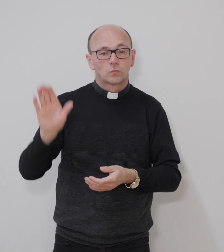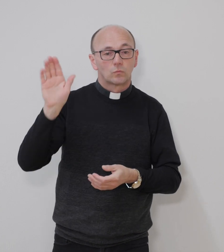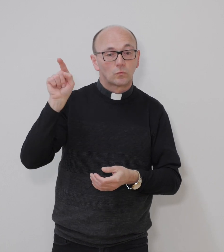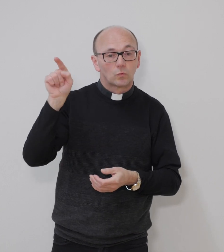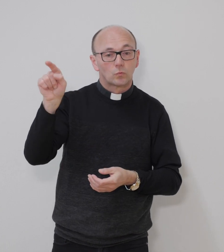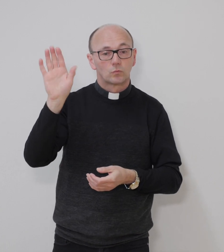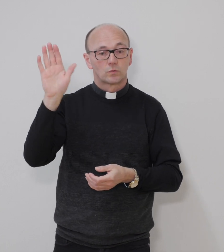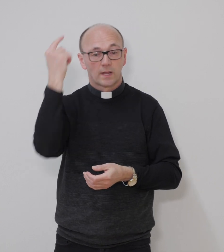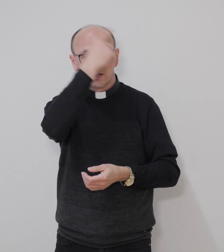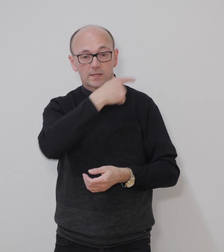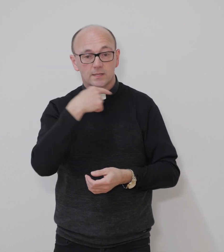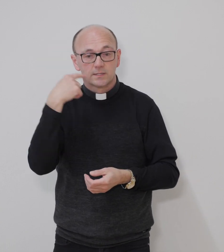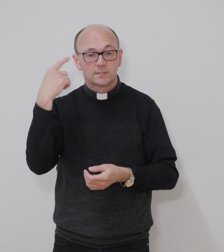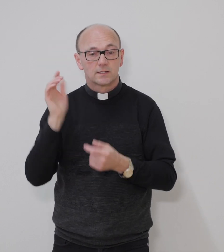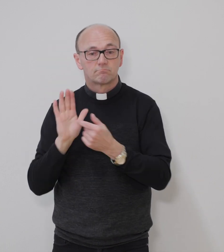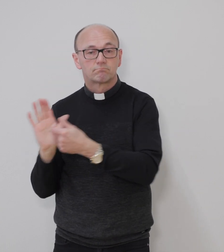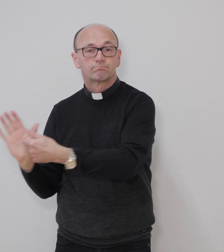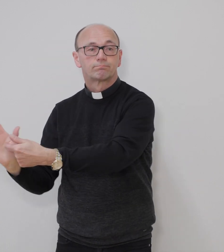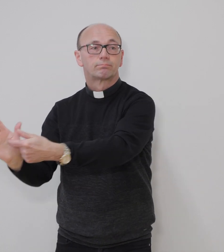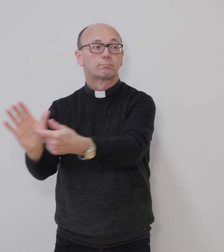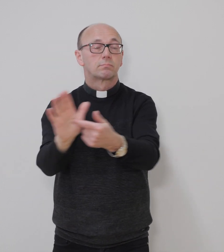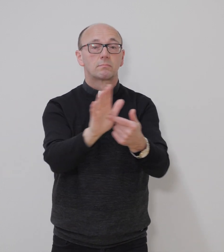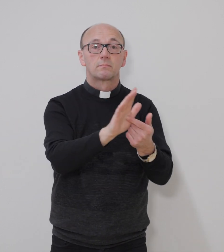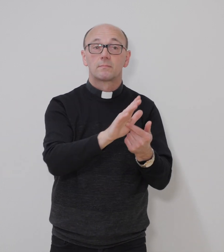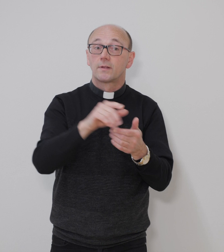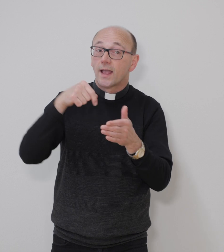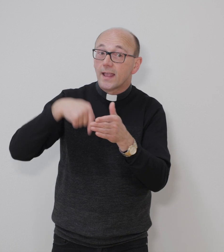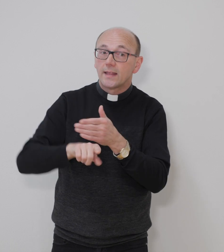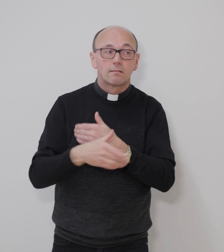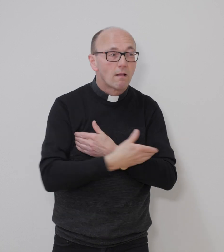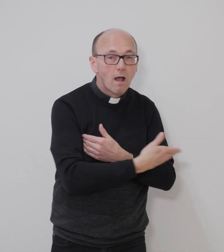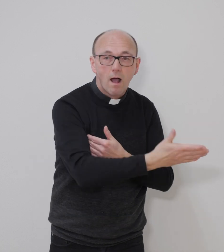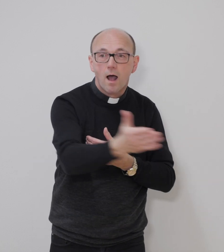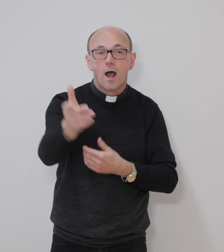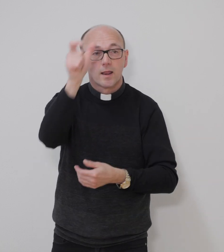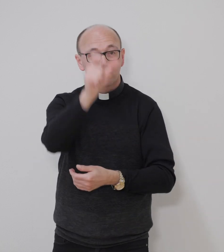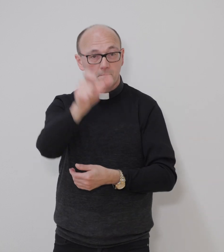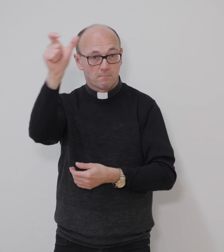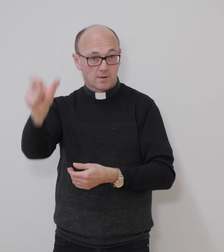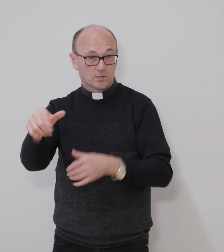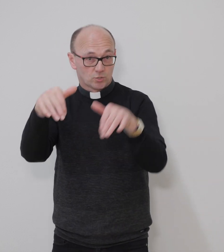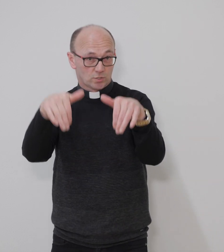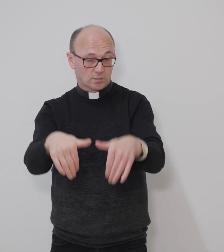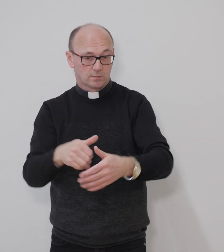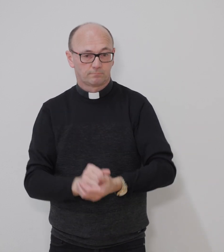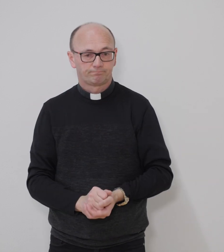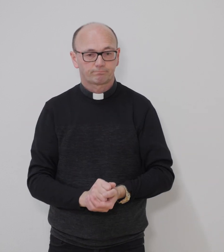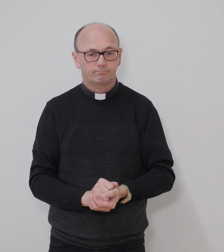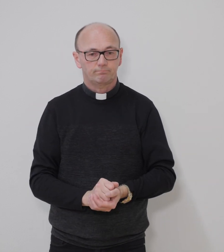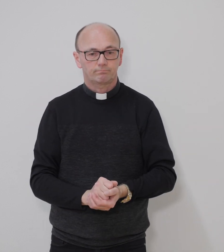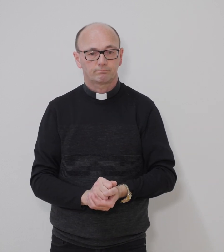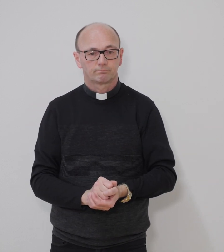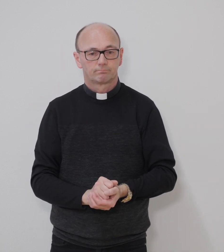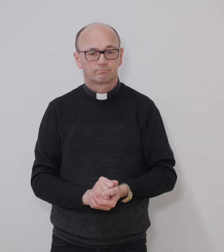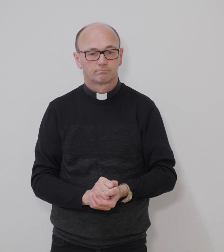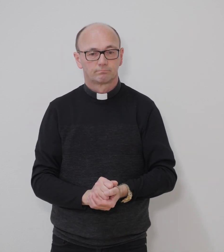den Mitmenschen sein Angesicht sehen lässt. Herr Jesus Christus, steh uns bei, dass wir alle Zeit mit dir